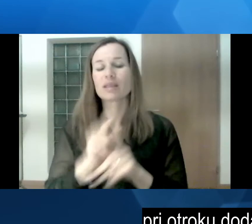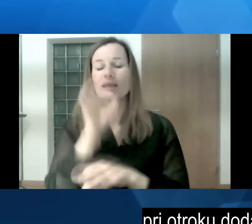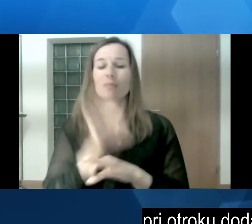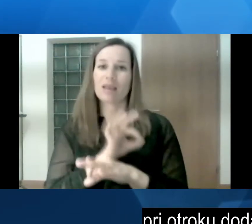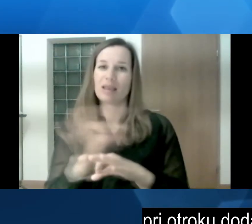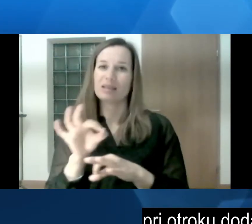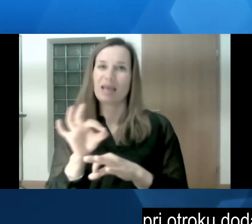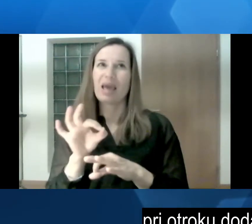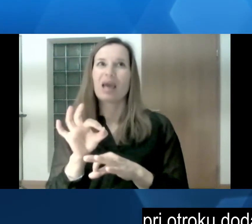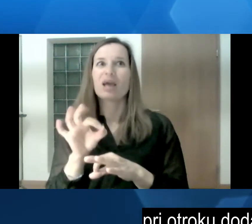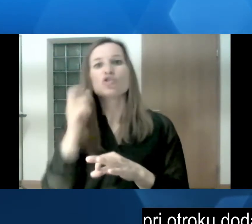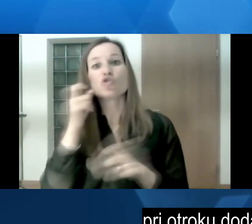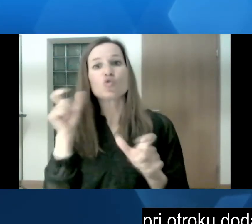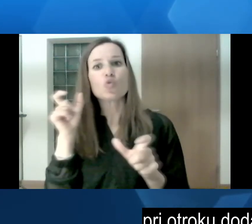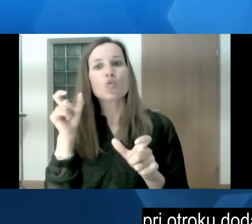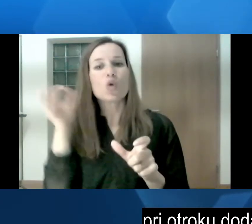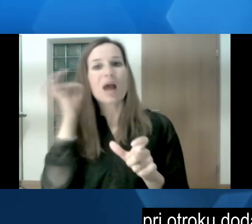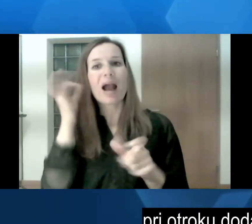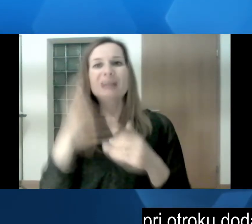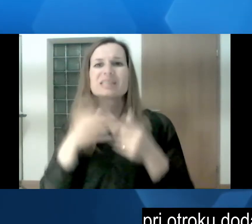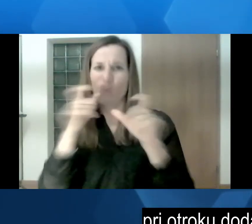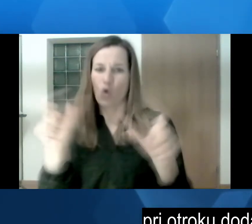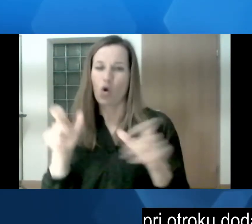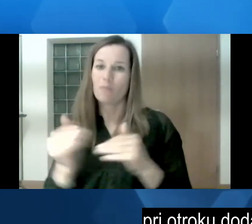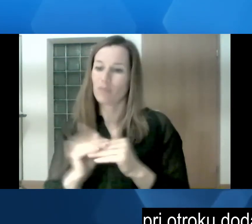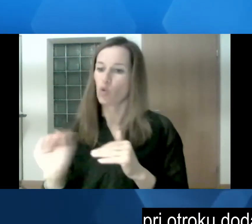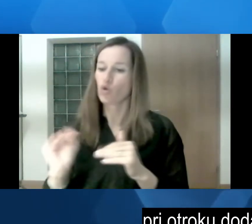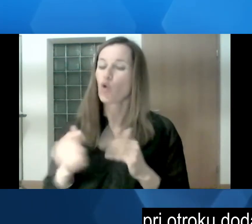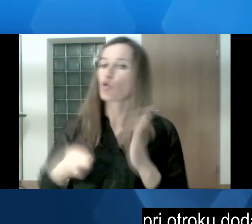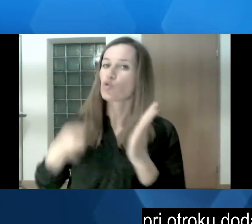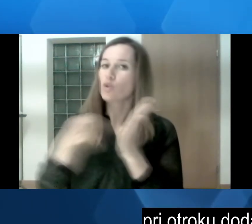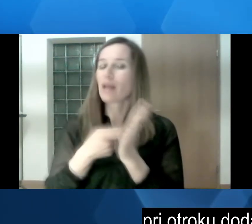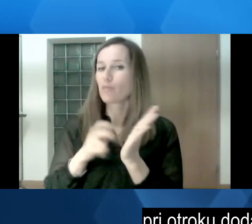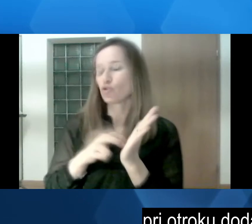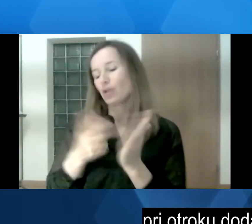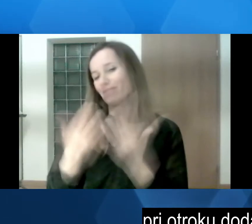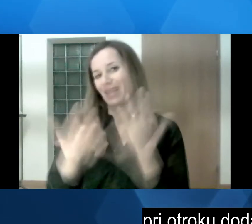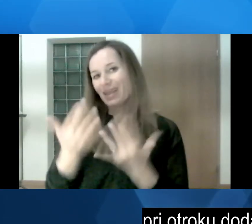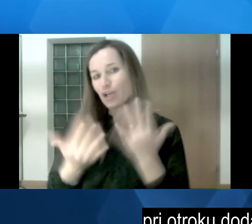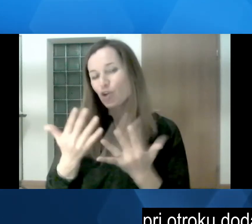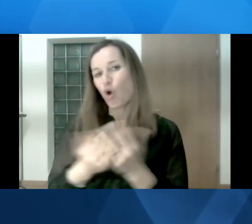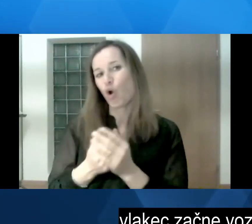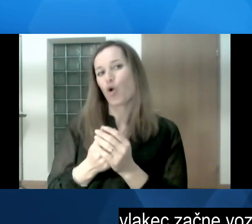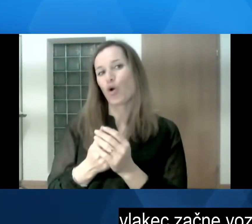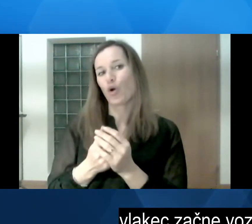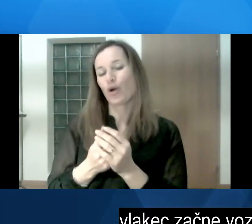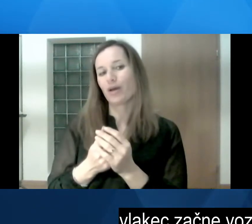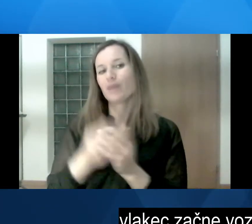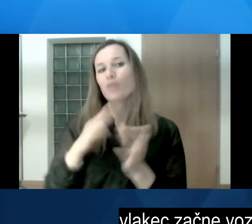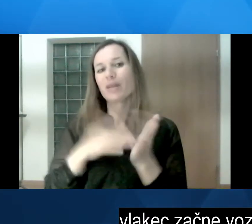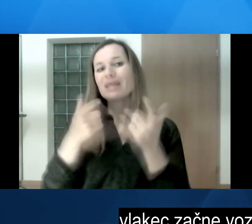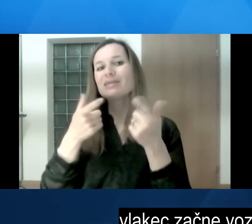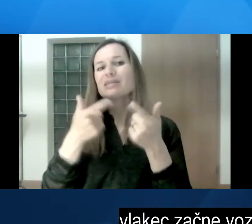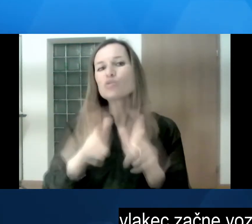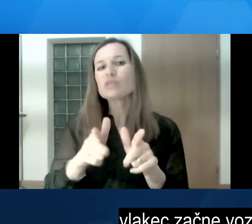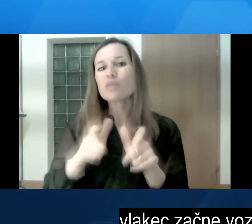se pravi, pri otroku dodamo še neko igro, pogojevanje, se pravi, spustimo zvok, pa ne